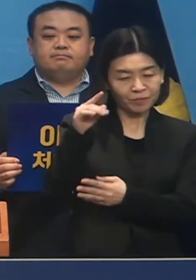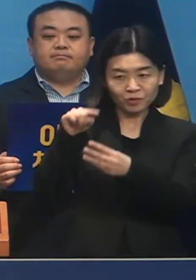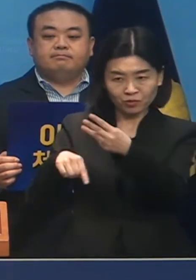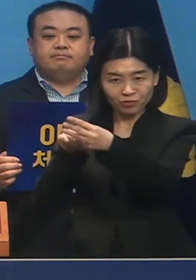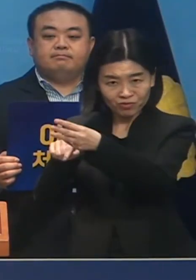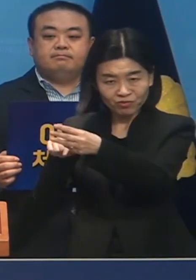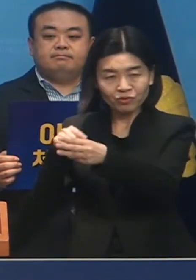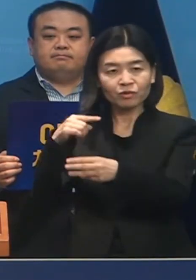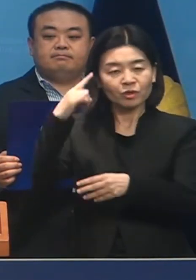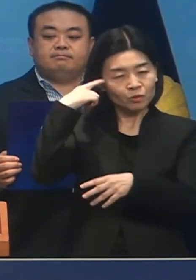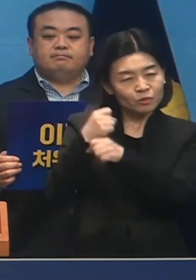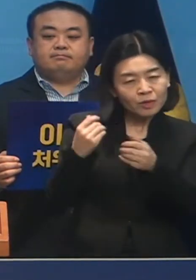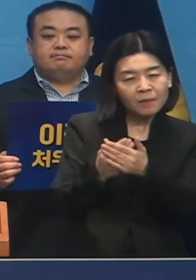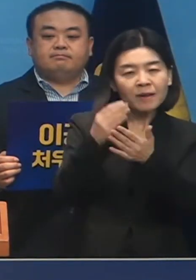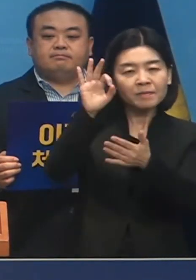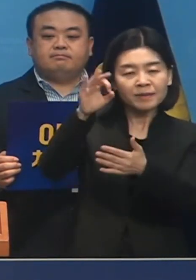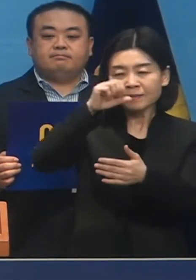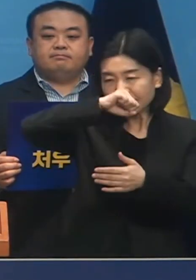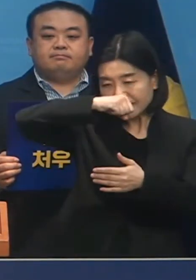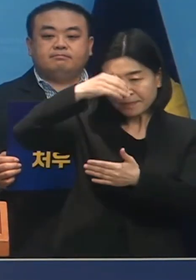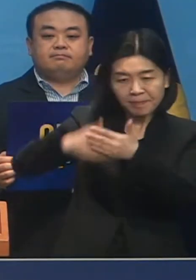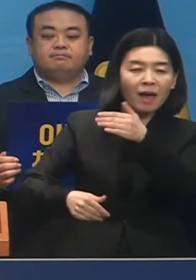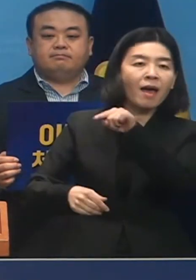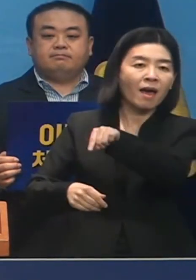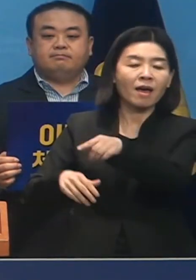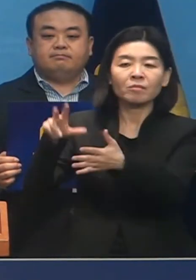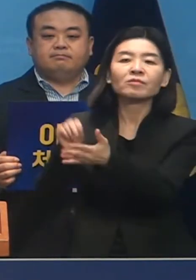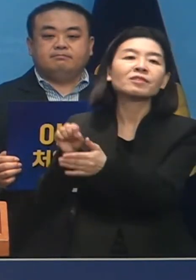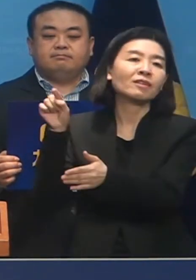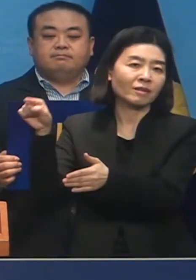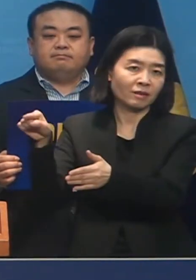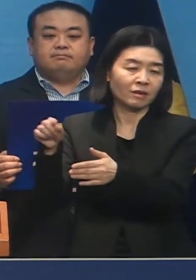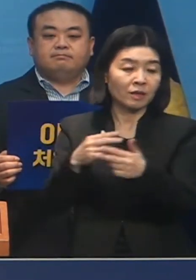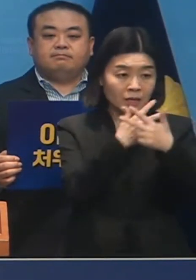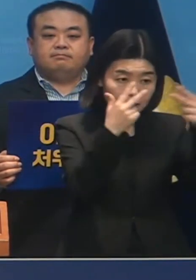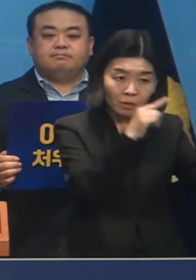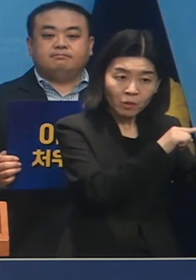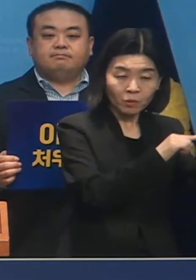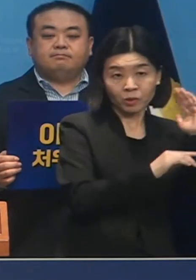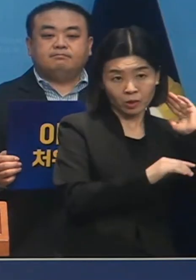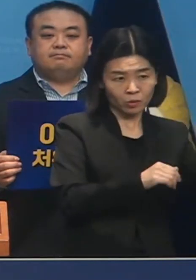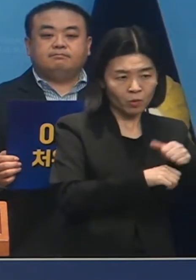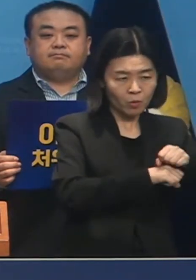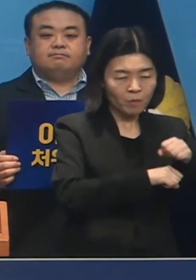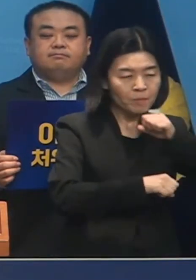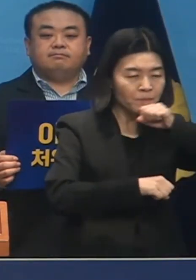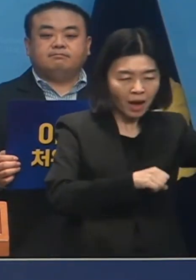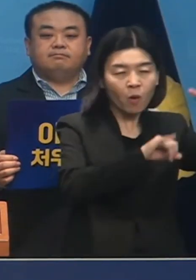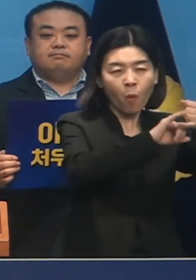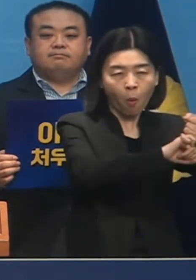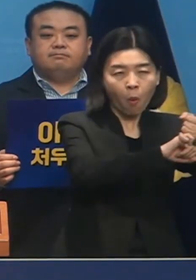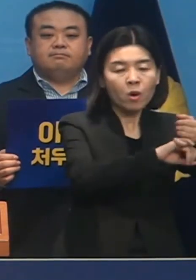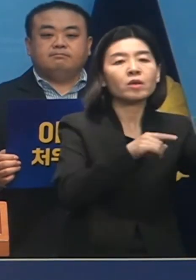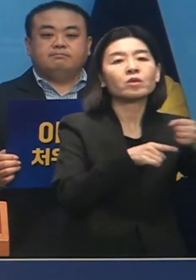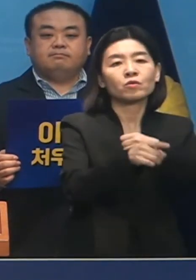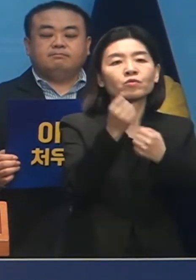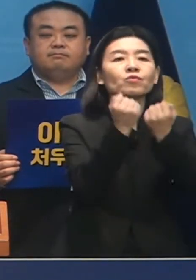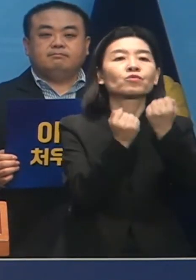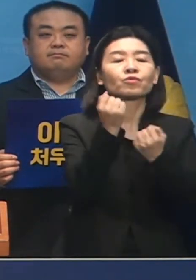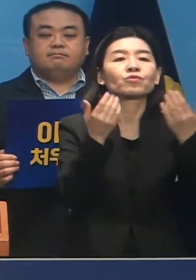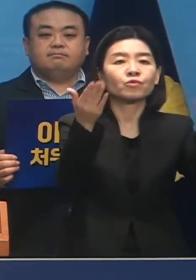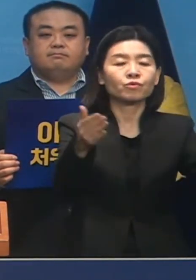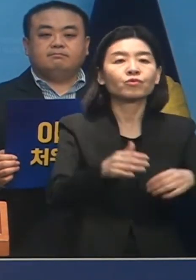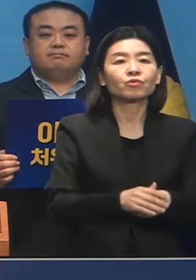예산 삭감의 문제점과 이재명 후보가 왜 대통령이 되어야 하는지에 대해서 말씀을 하실 것 같고, 두 번째는